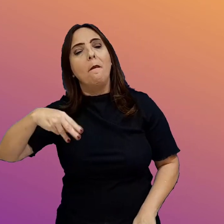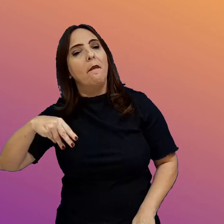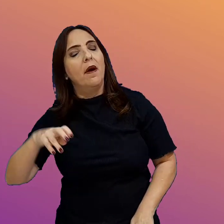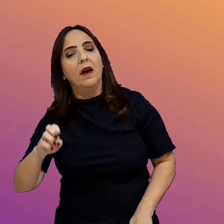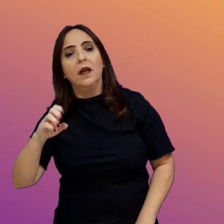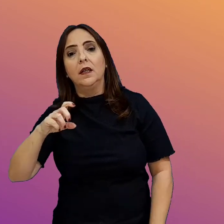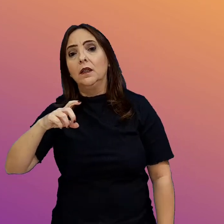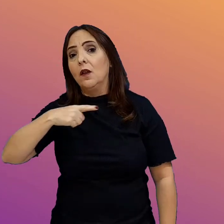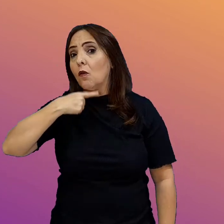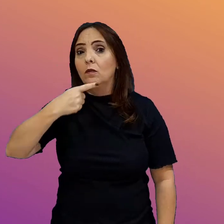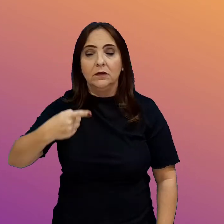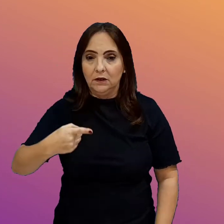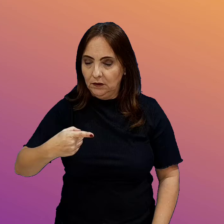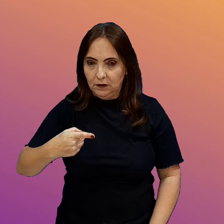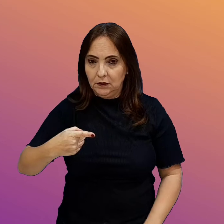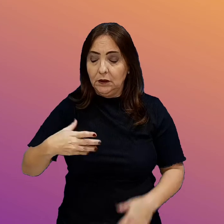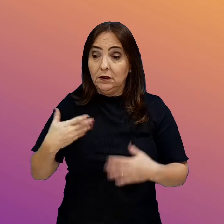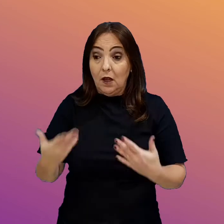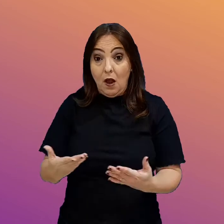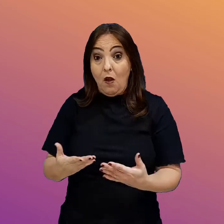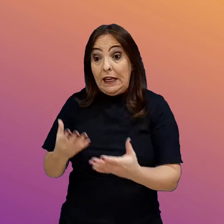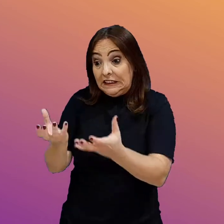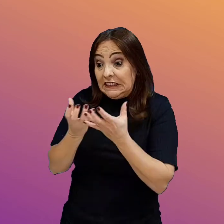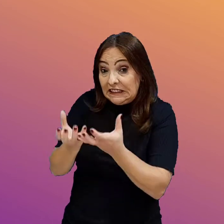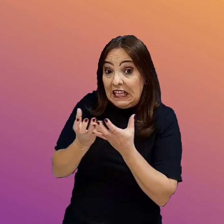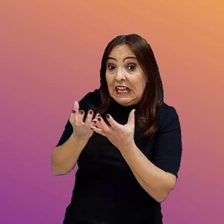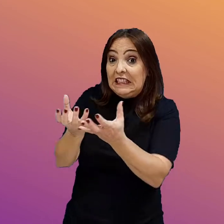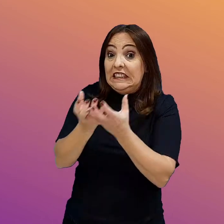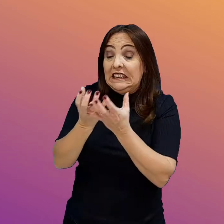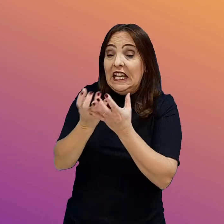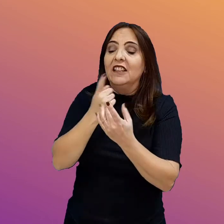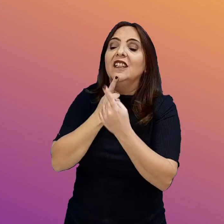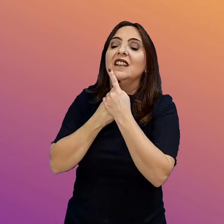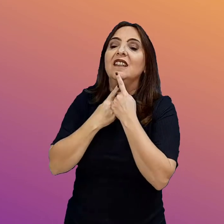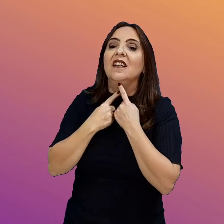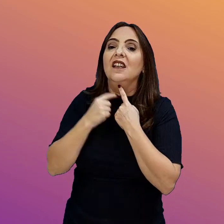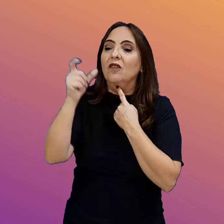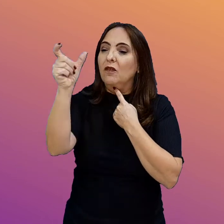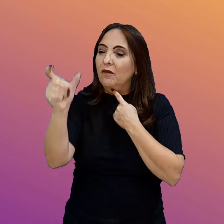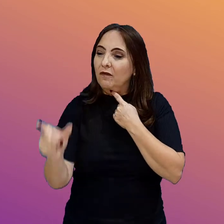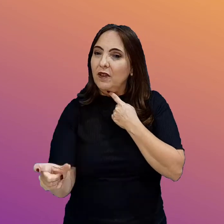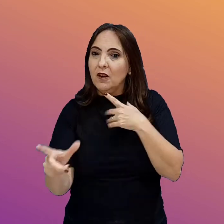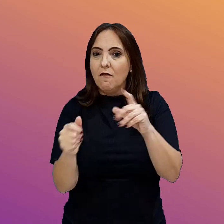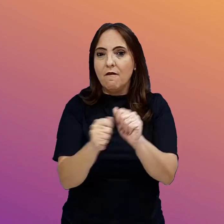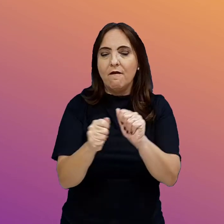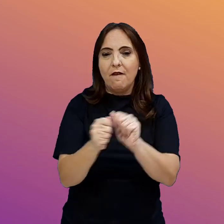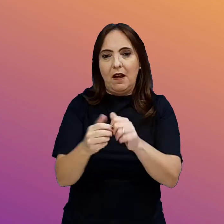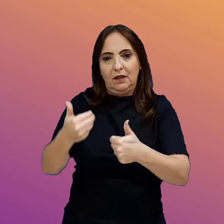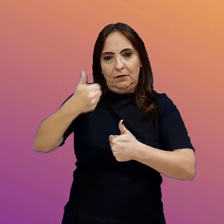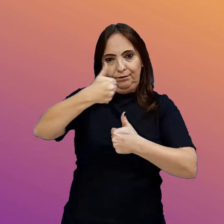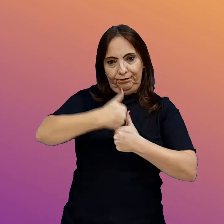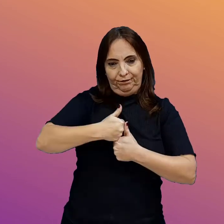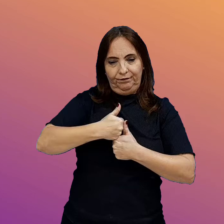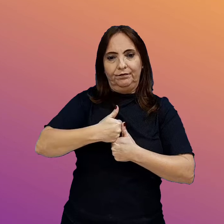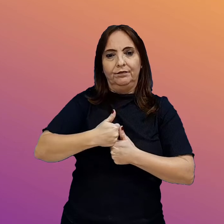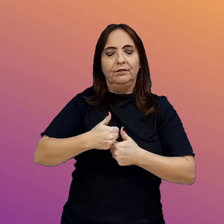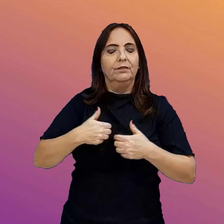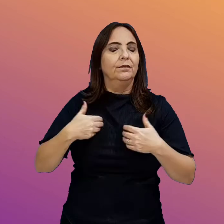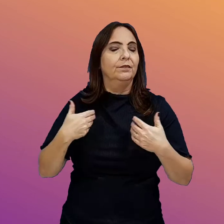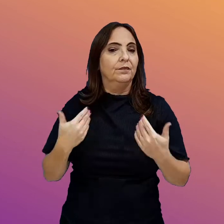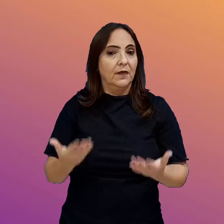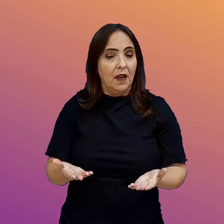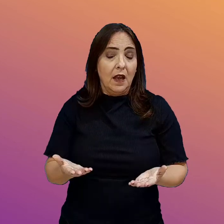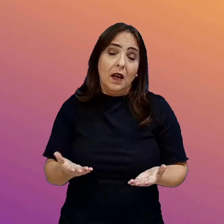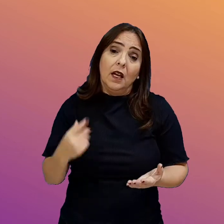eles esperam que os filhos realizem esse sonho. A gente vai dando essa